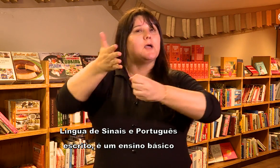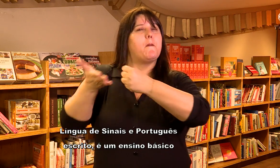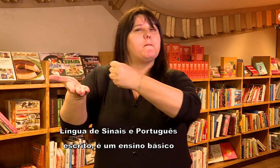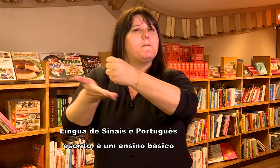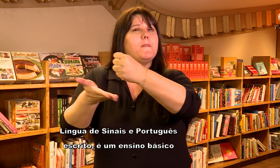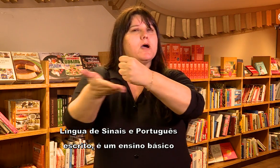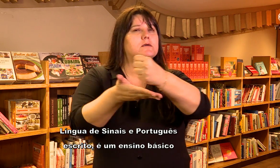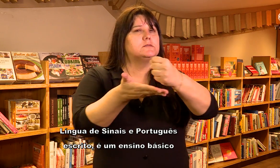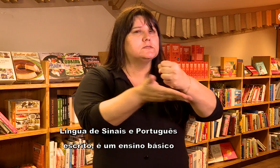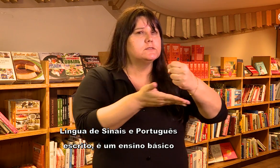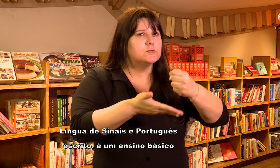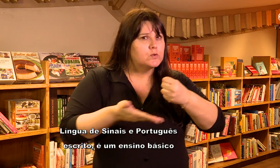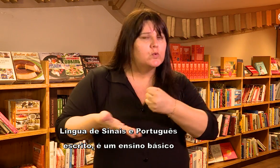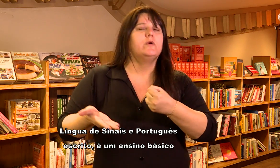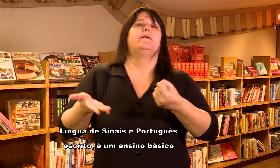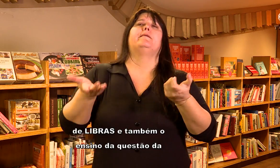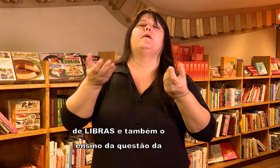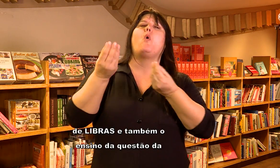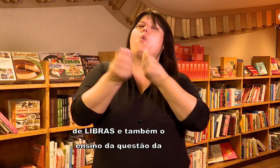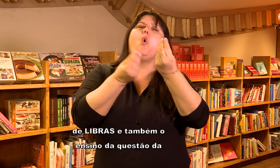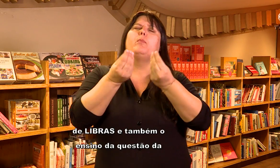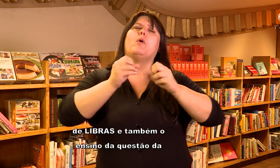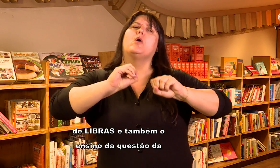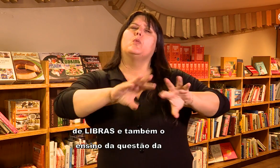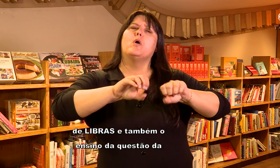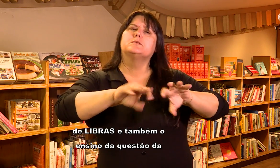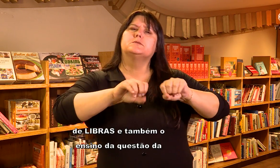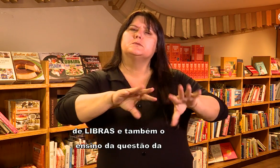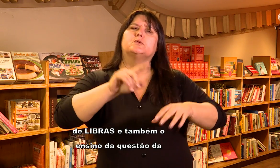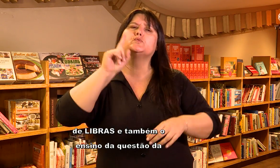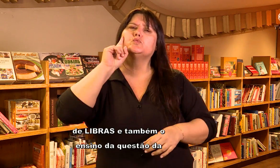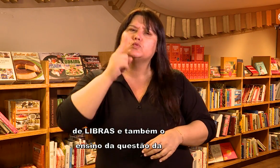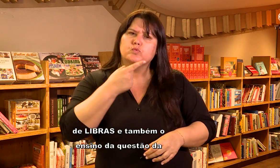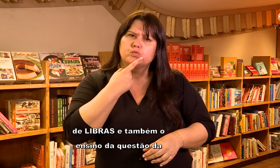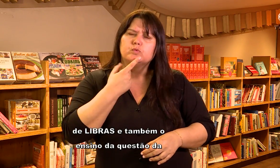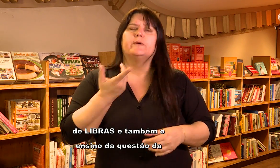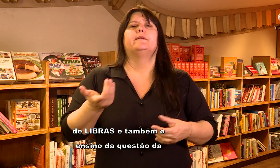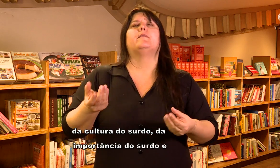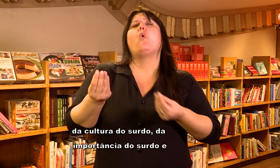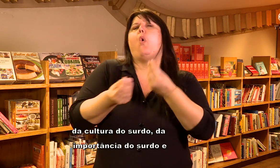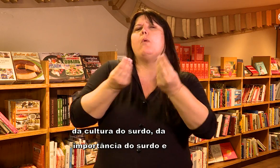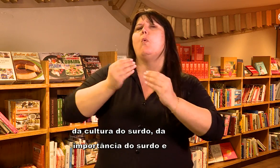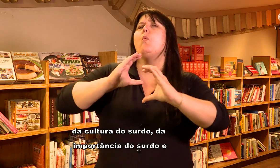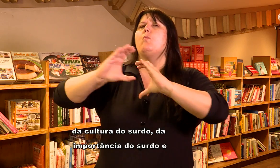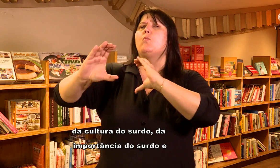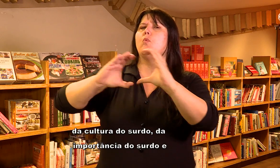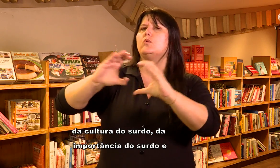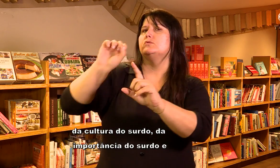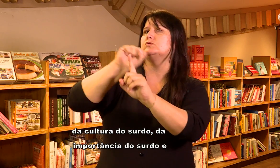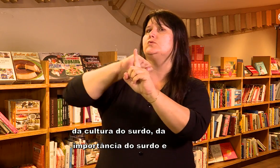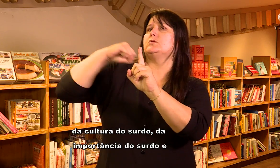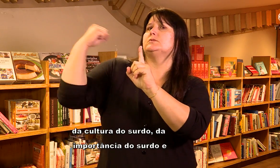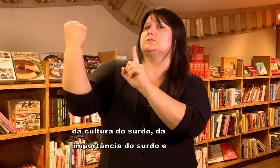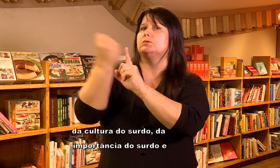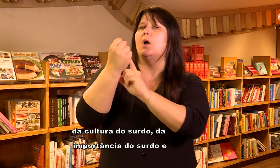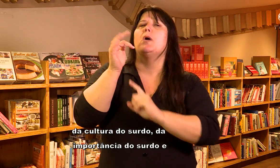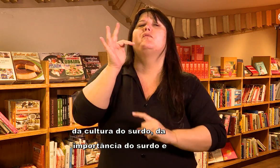escrito. É um ensino básico de Libras e também o ensino da questão da cultura do surdo, da importância do